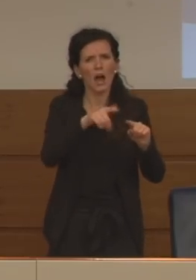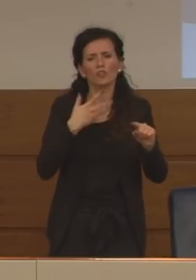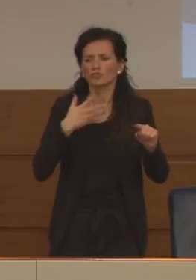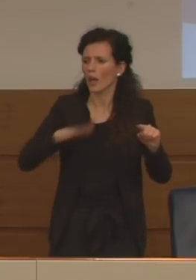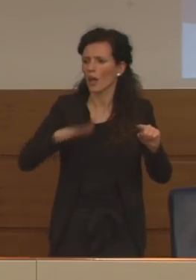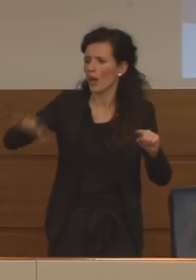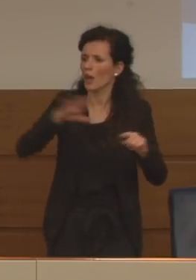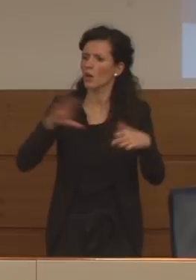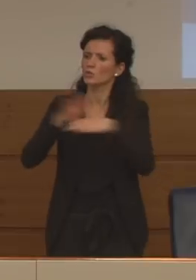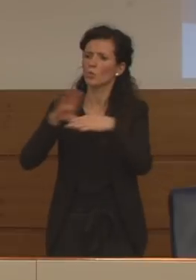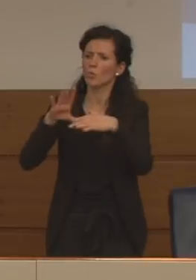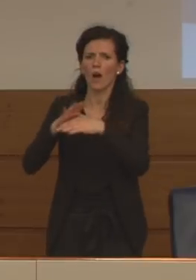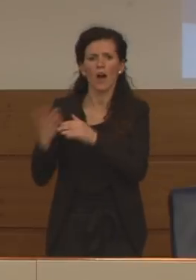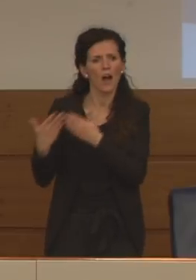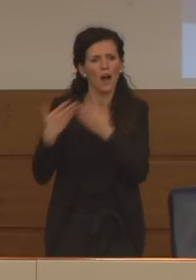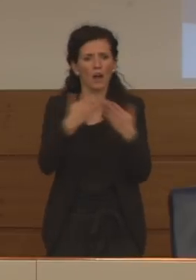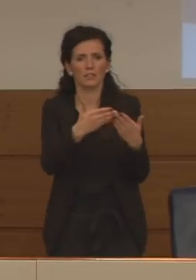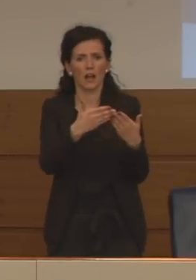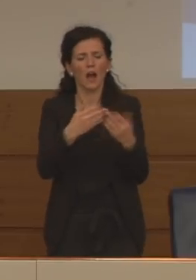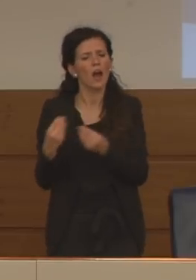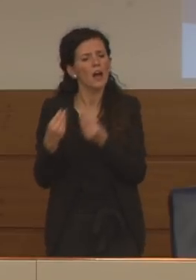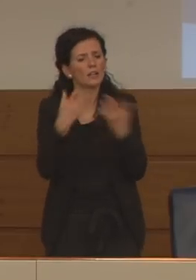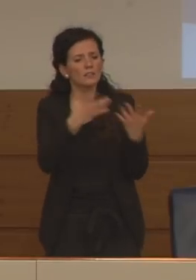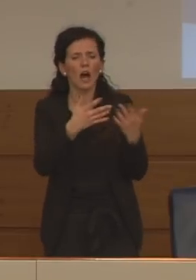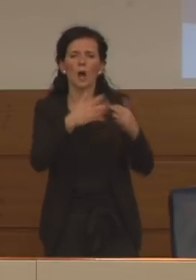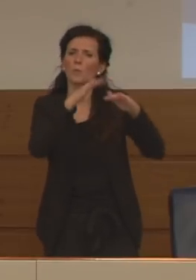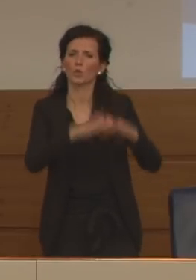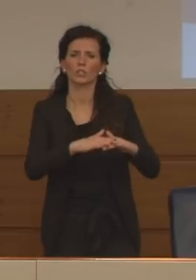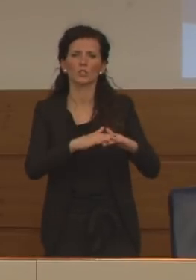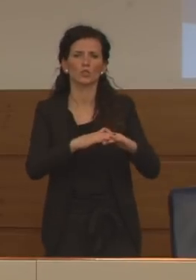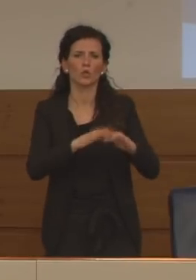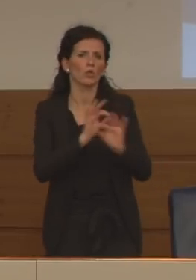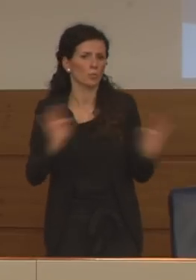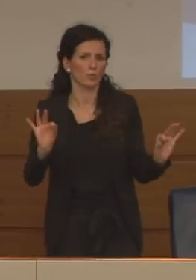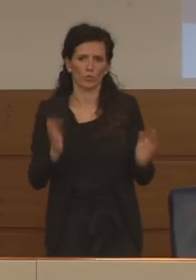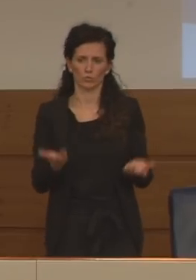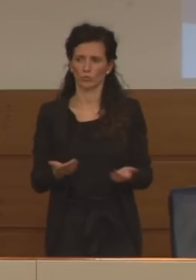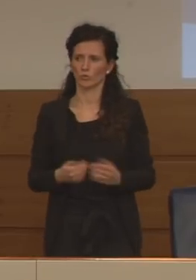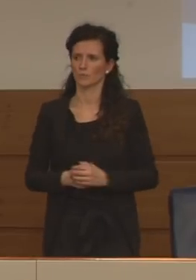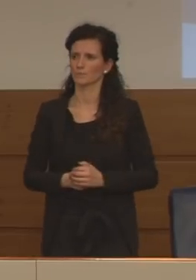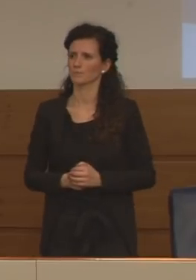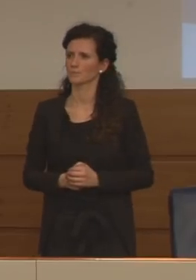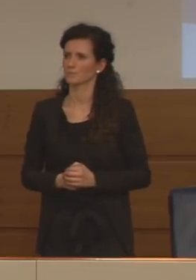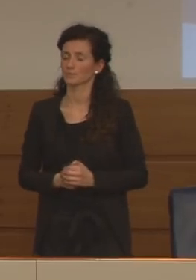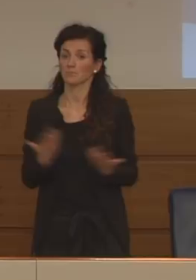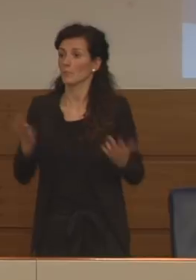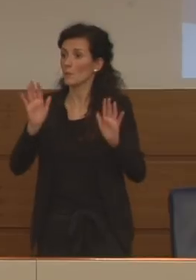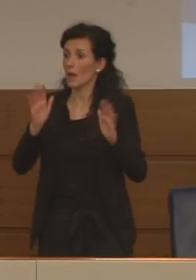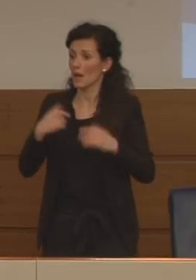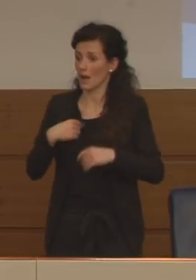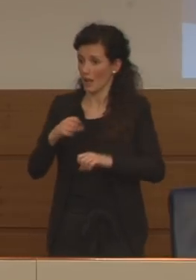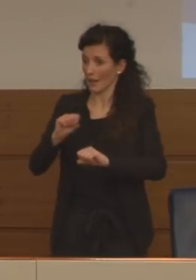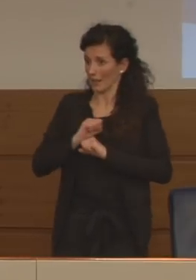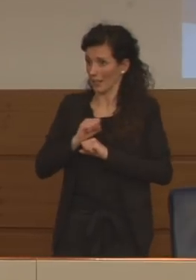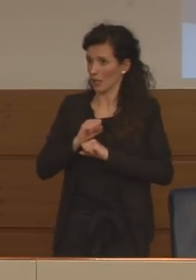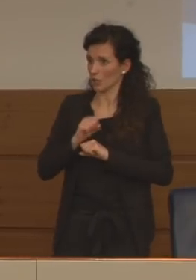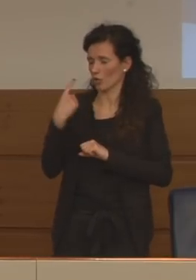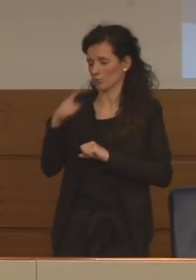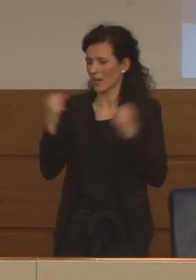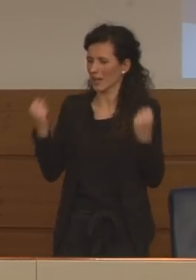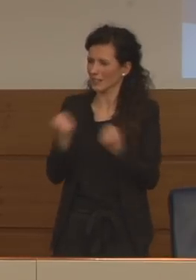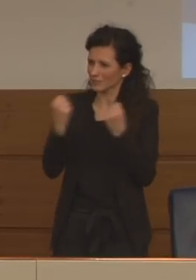attorno che cerca di garantire loro di proteggerli credo che comunque ulteriori iniziative verranno